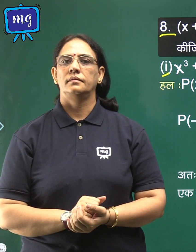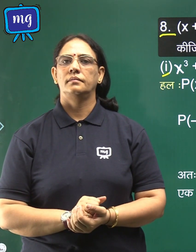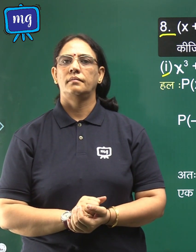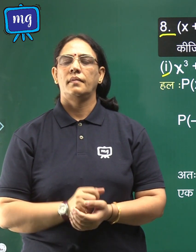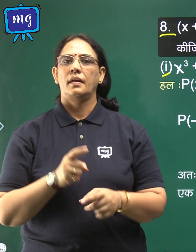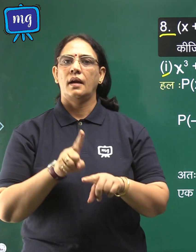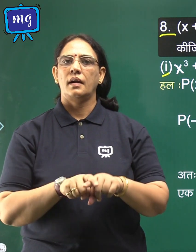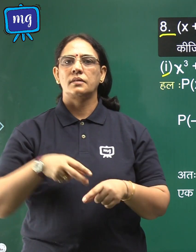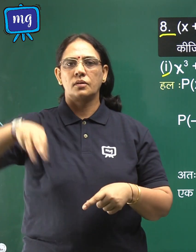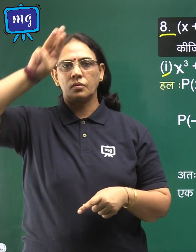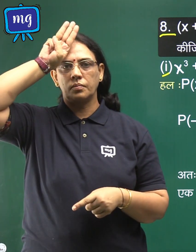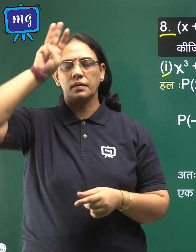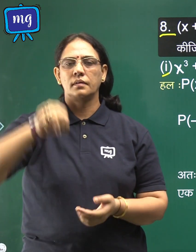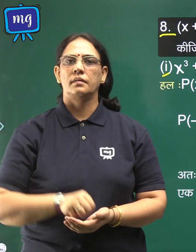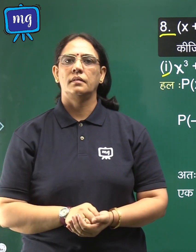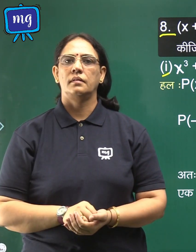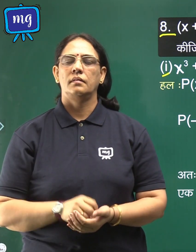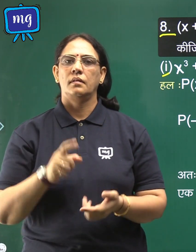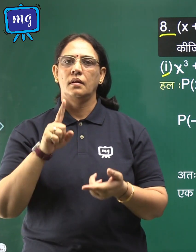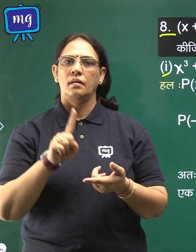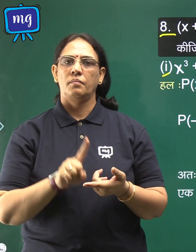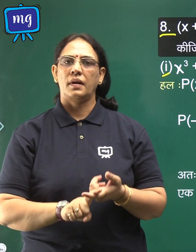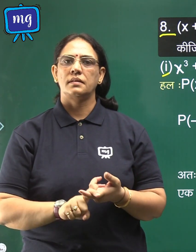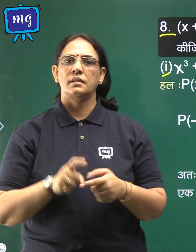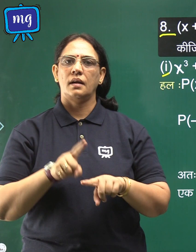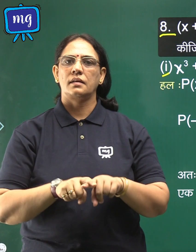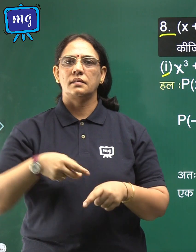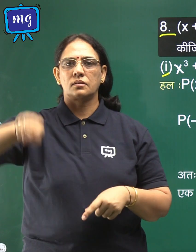एक्स क्यूब प्लस एक्स स्क्वायर